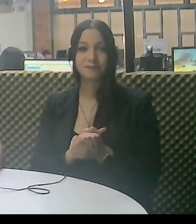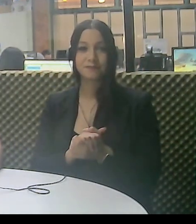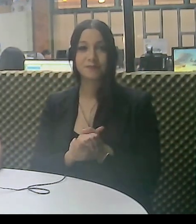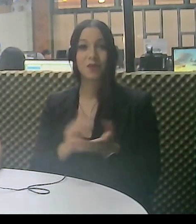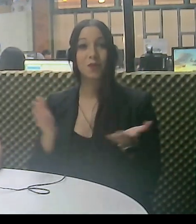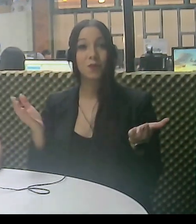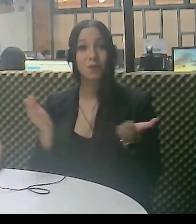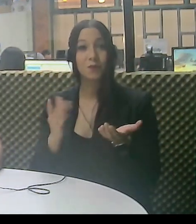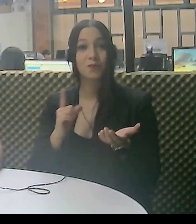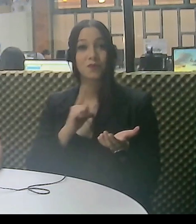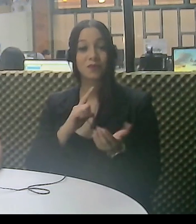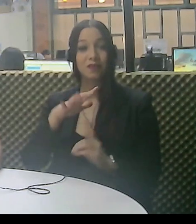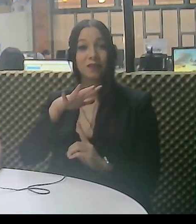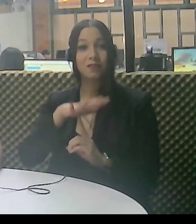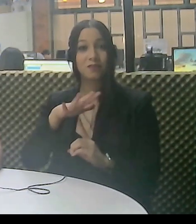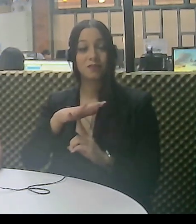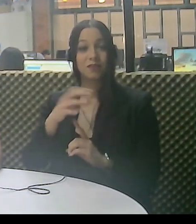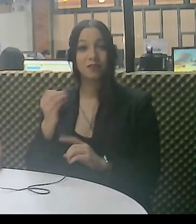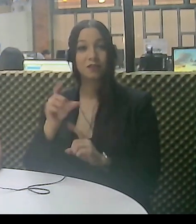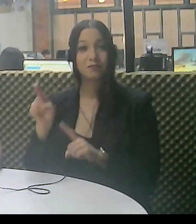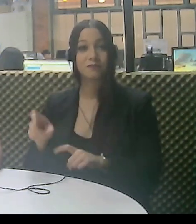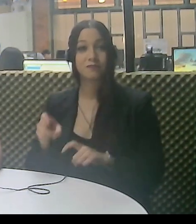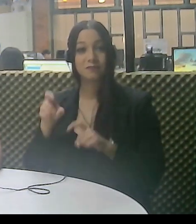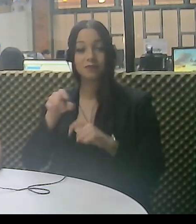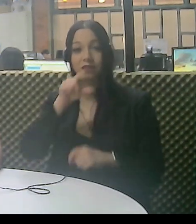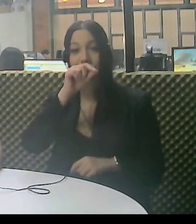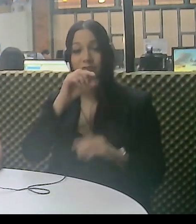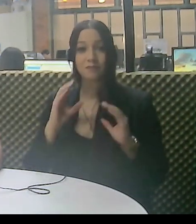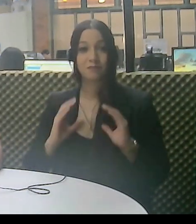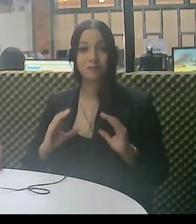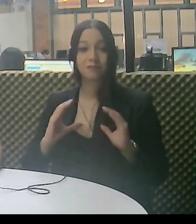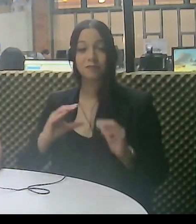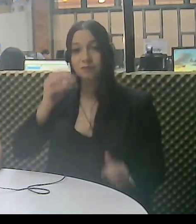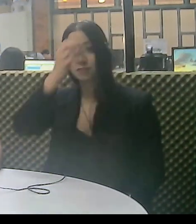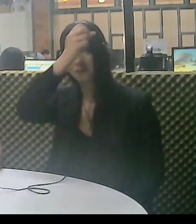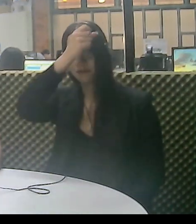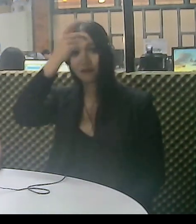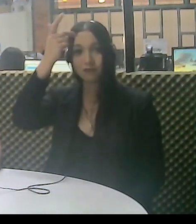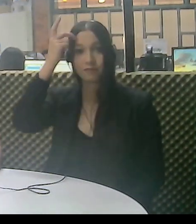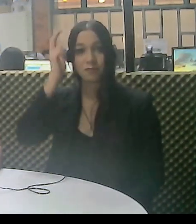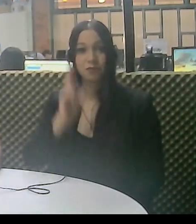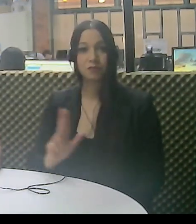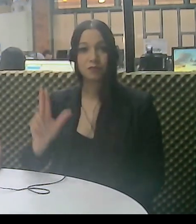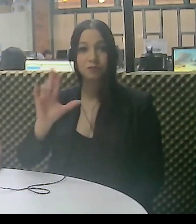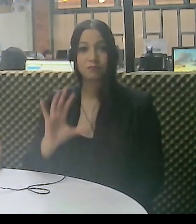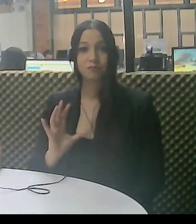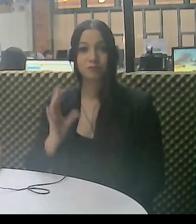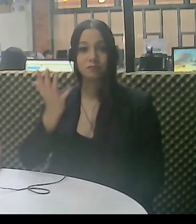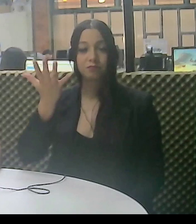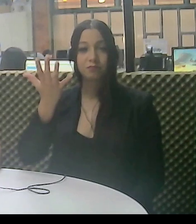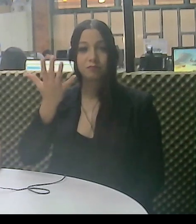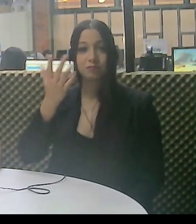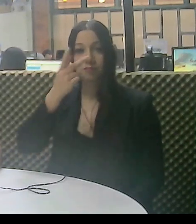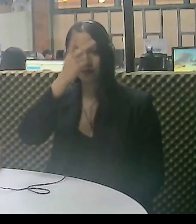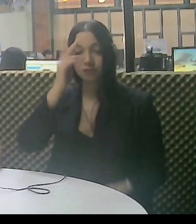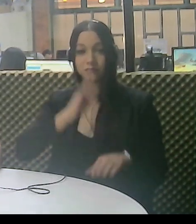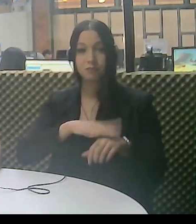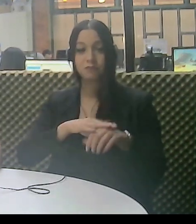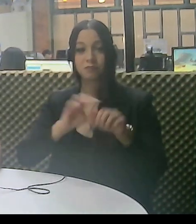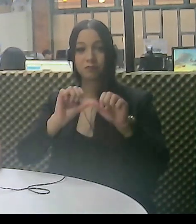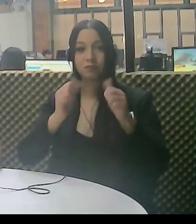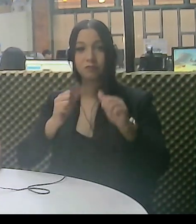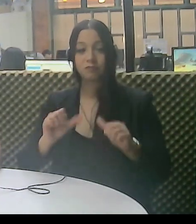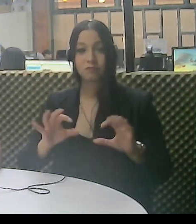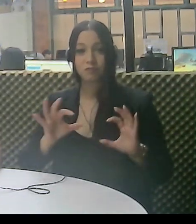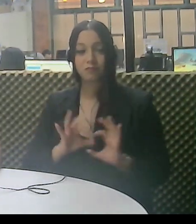E hoje é dia de feira Novo Agro no Parque do Sabiá. Promovida pela Prefeitura de Uberlândia, a feira acontece junto a produtores e artesãos